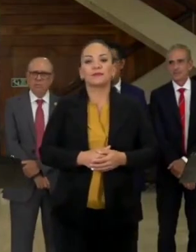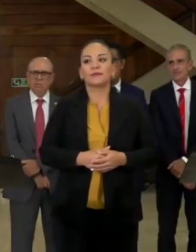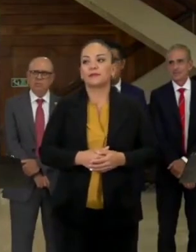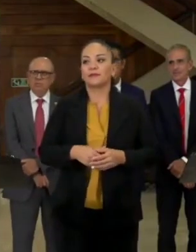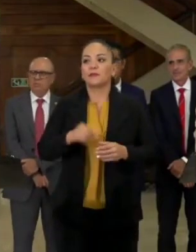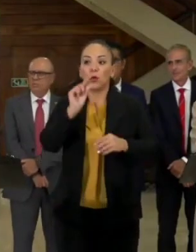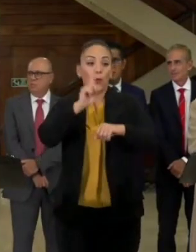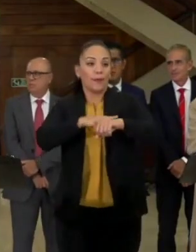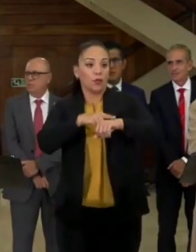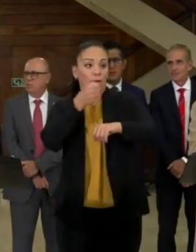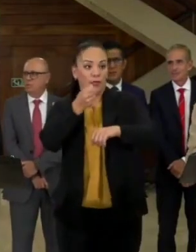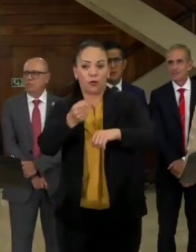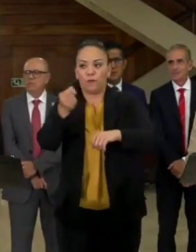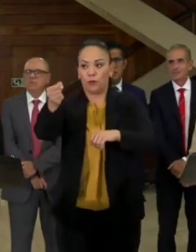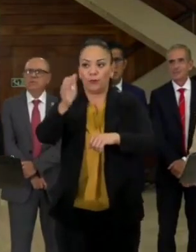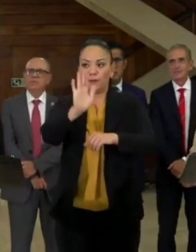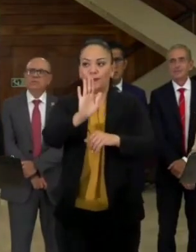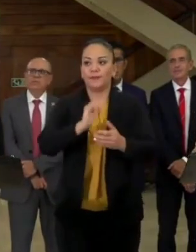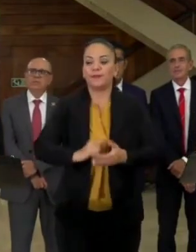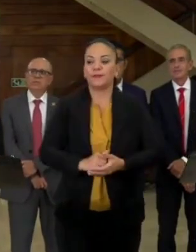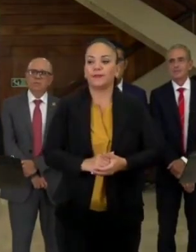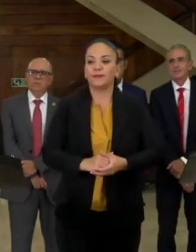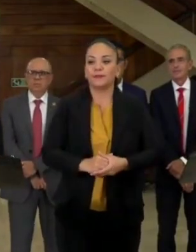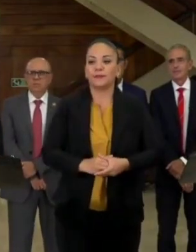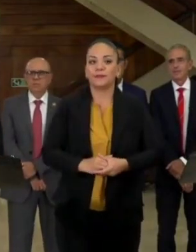Perdón, ya llevan el micrófono.